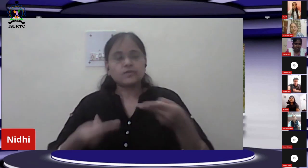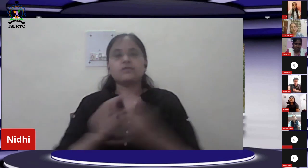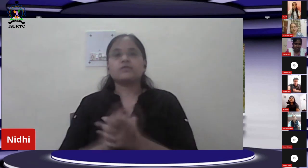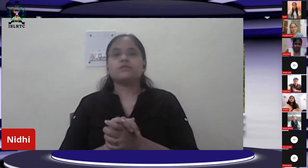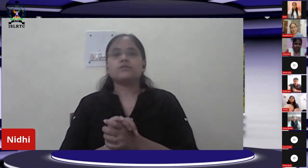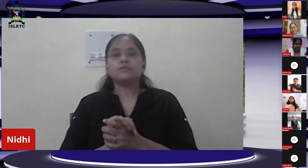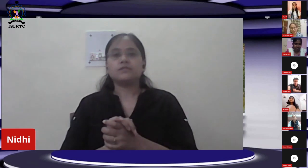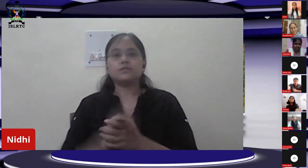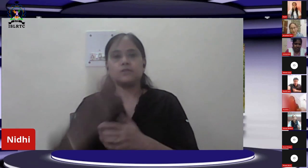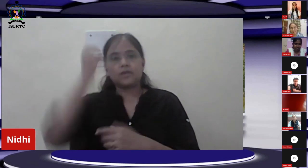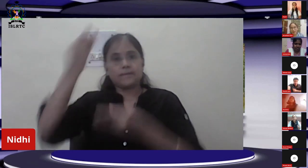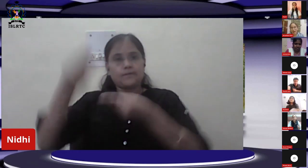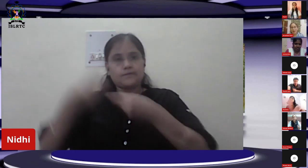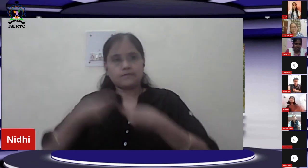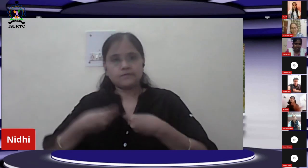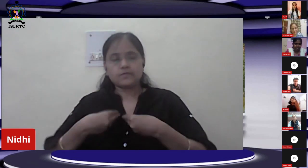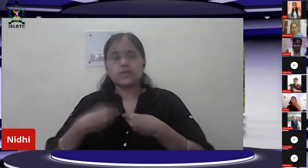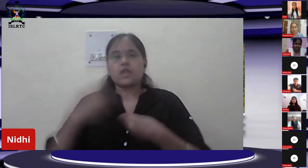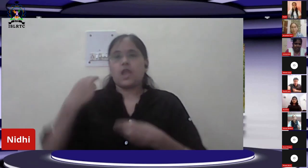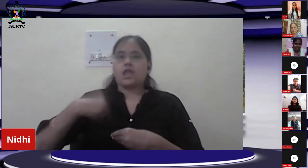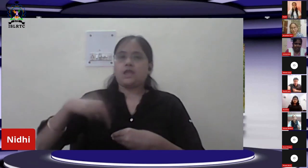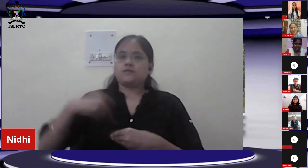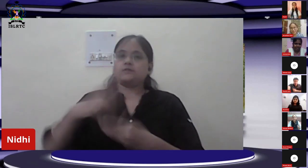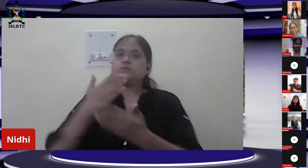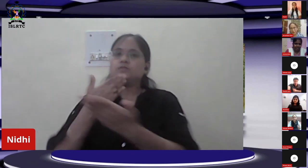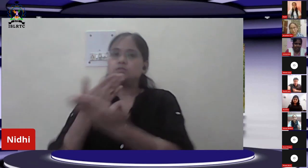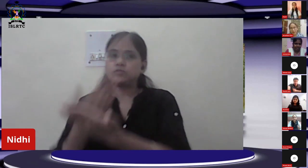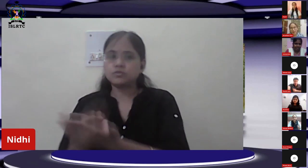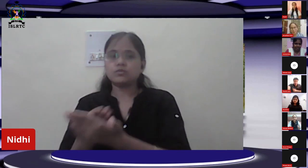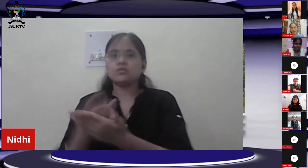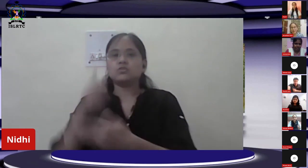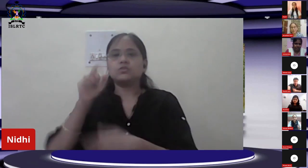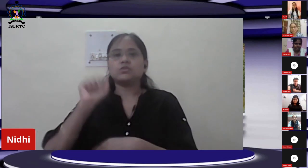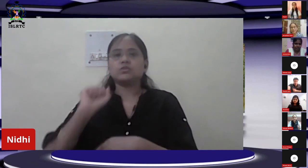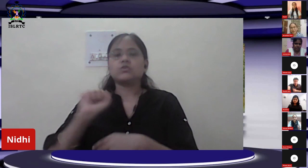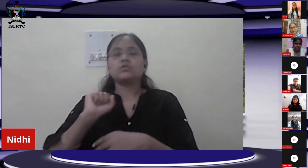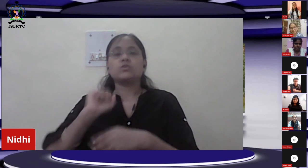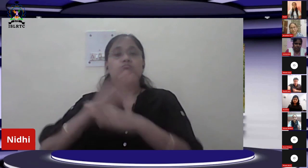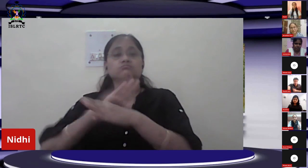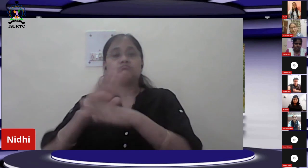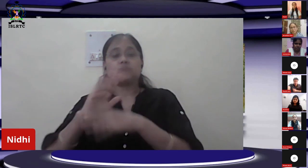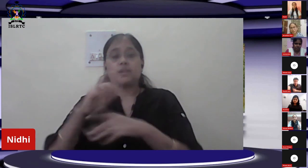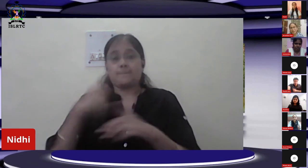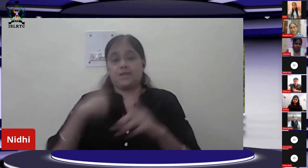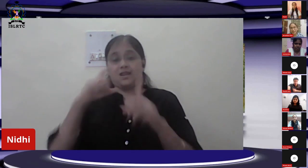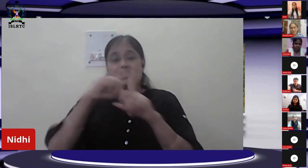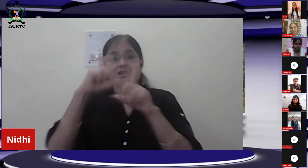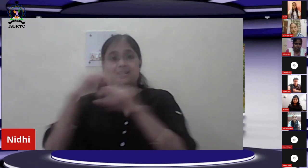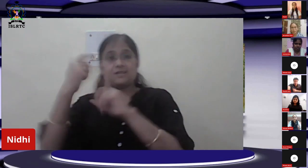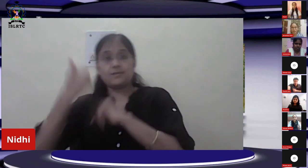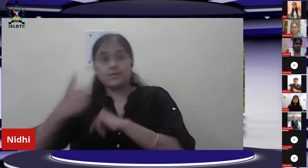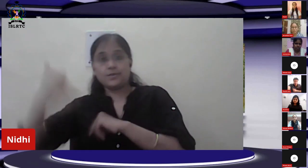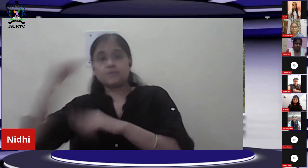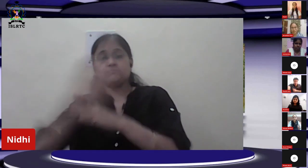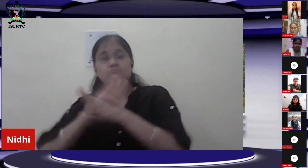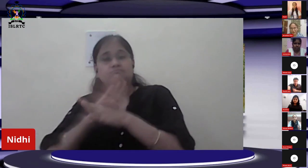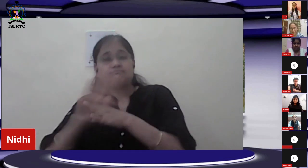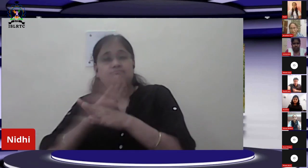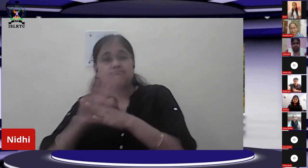थैंक यू हरी सर आपका। आज सर का बहुत बिजी शेड्यूल था, हमारे डिप्टी डायरेक्टर सर भी आज जुड़ने वाले थे पर उनका भी कुछ ट्रेनिंग